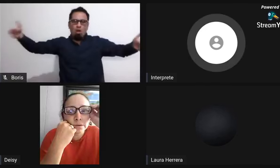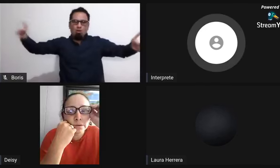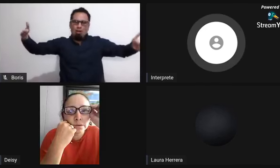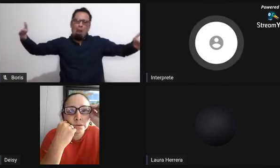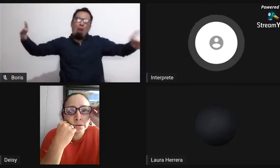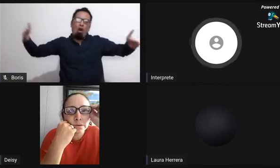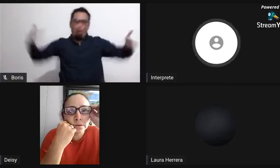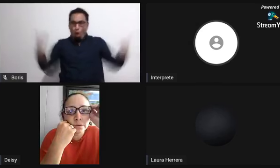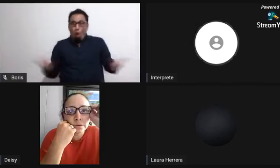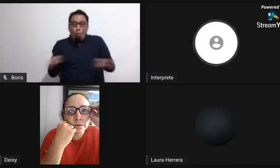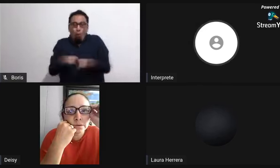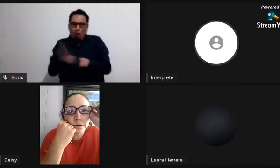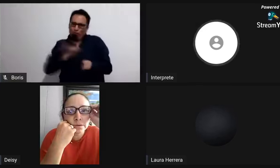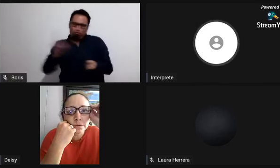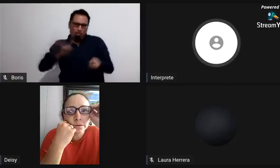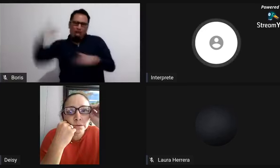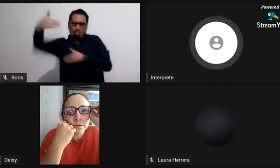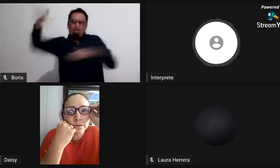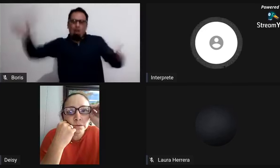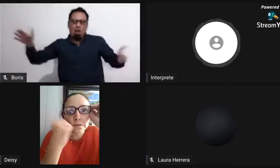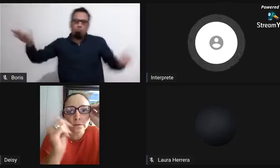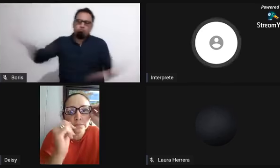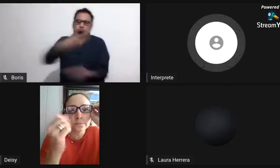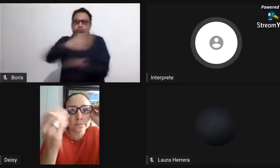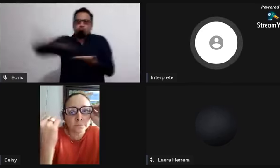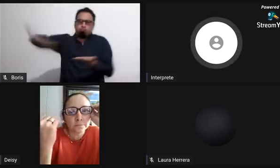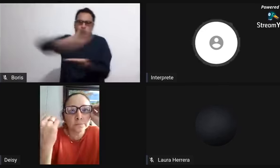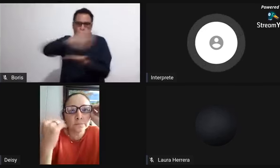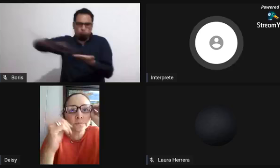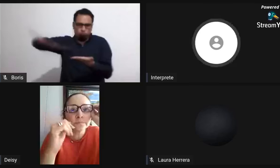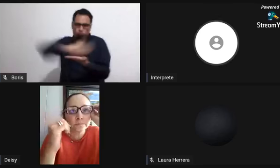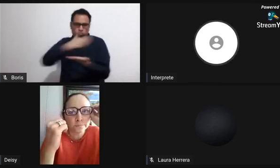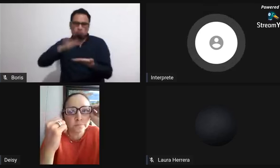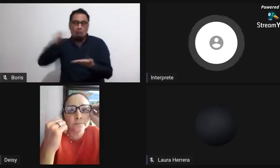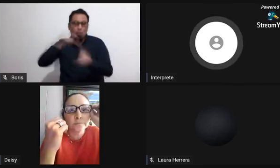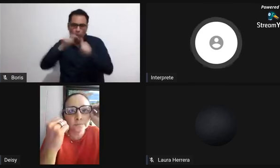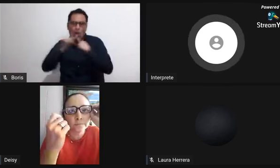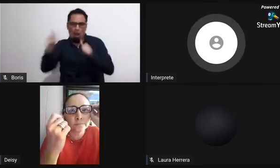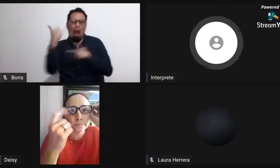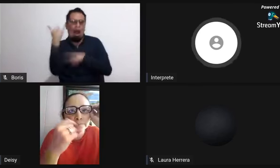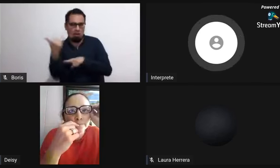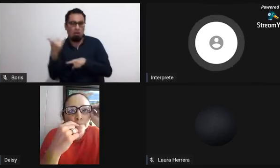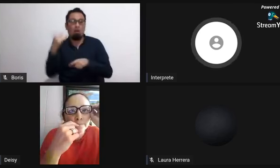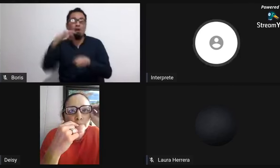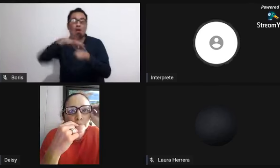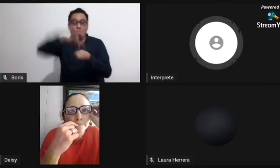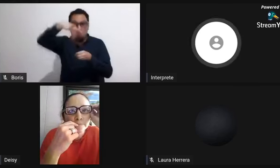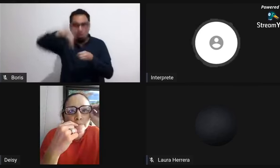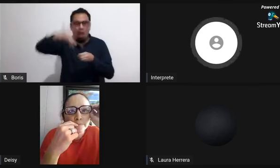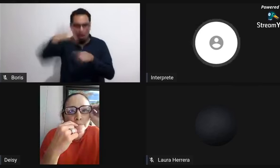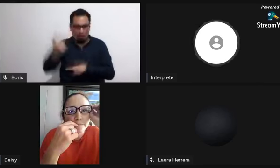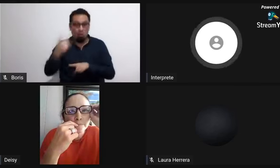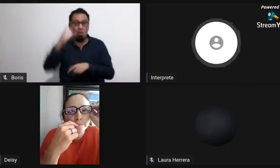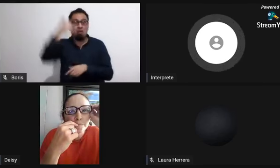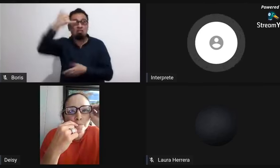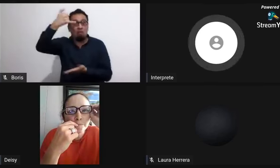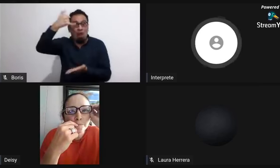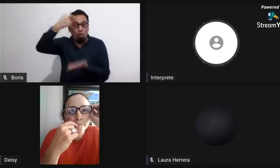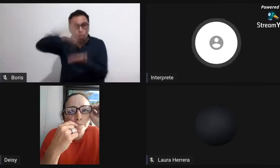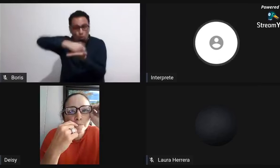que, pues como muchos de nosotros sabemos, la tecnología hasta ese momento no permitía unas impresiones tan cómodas como las que